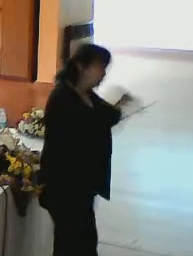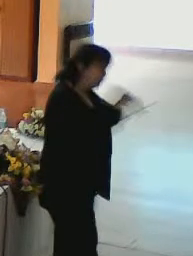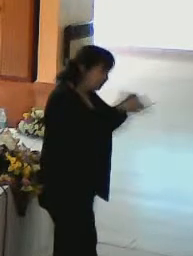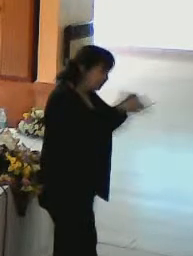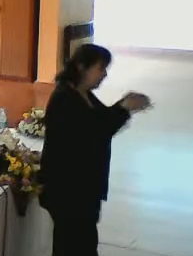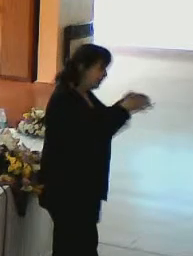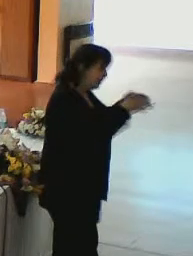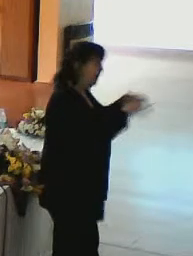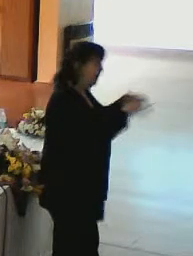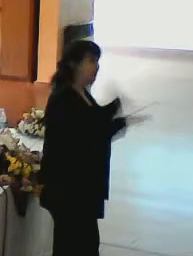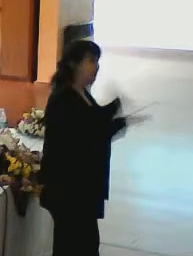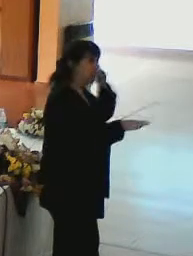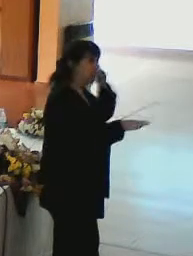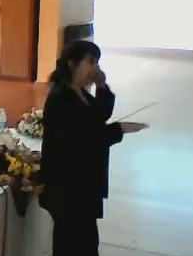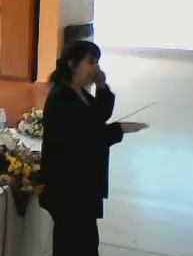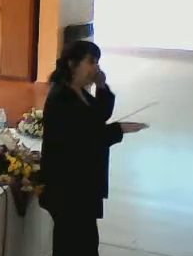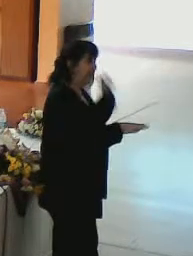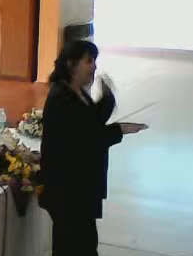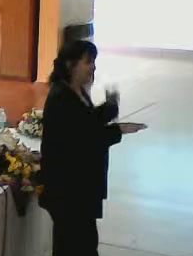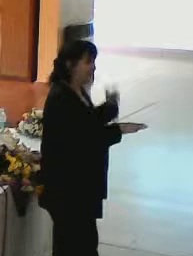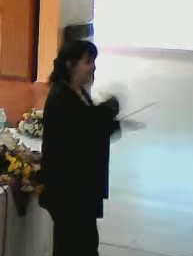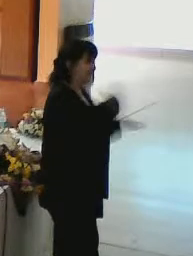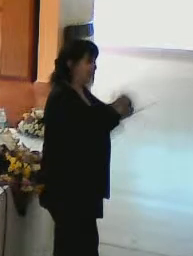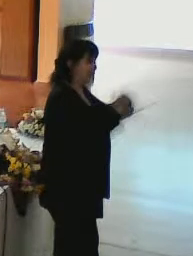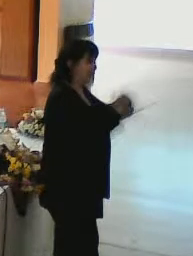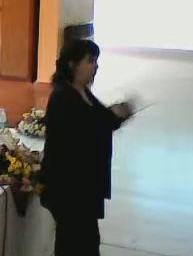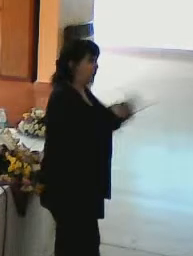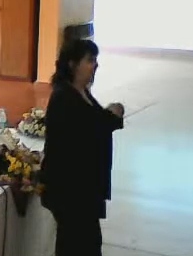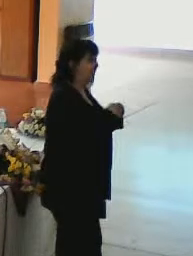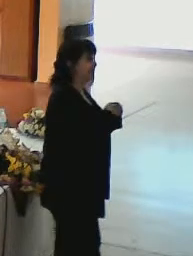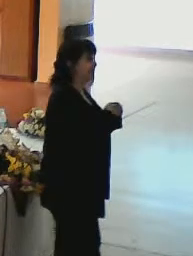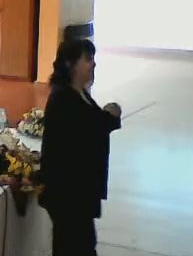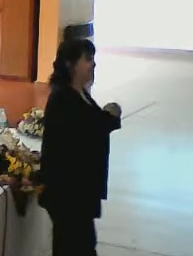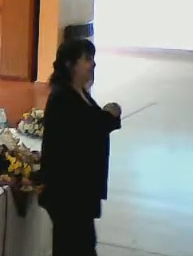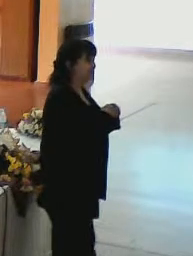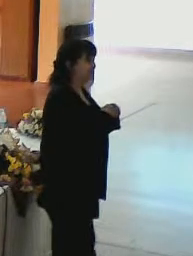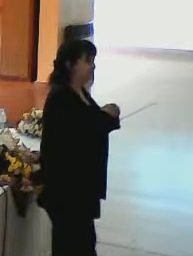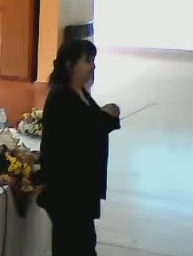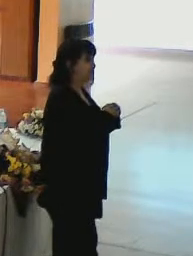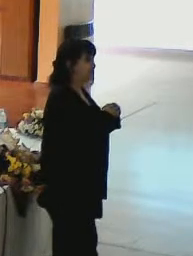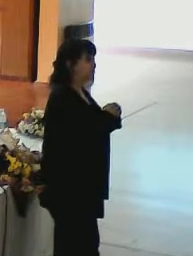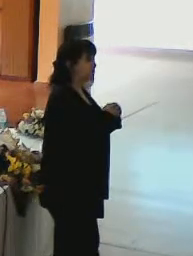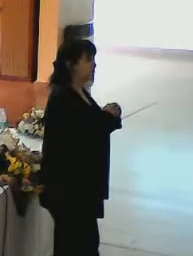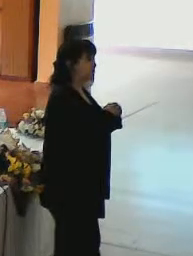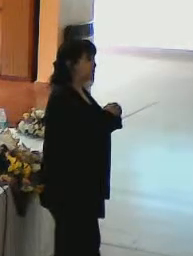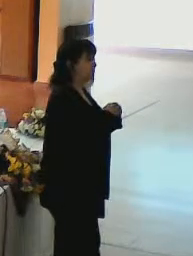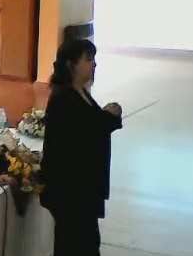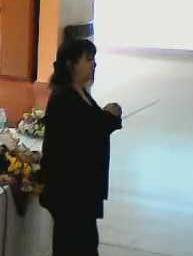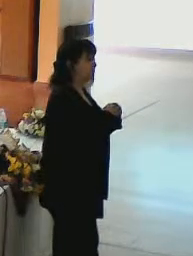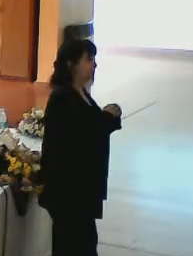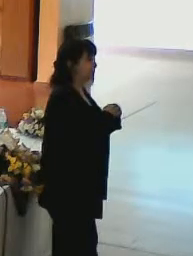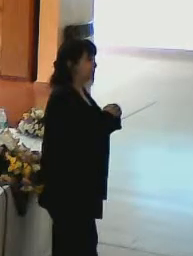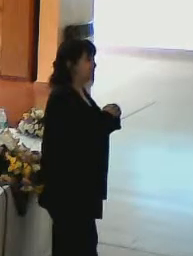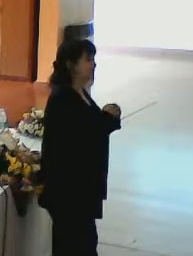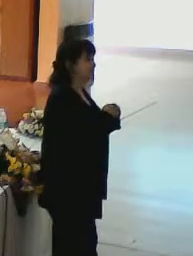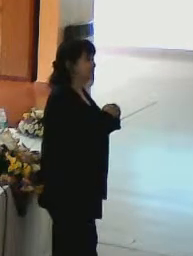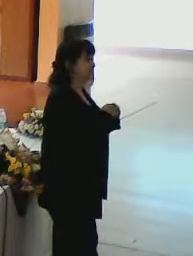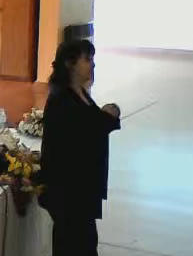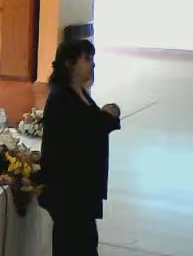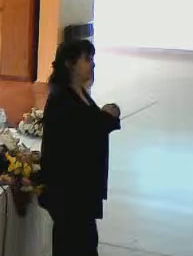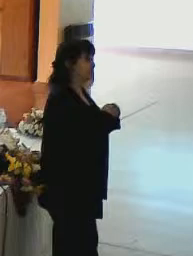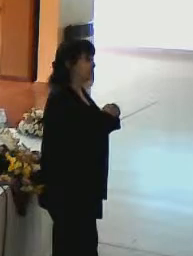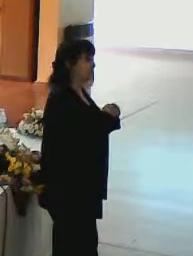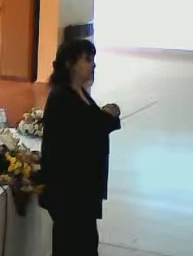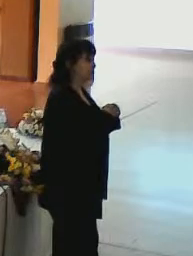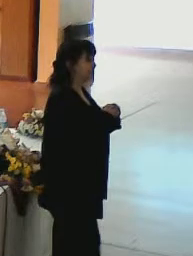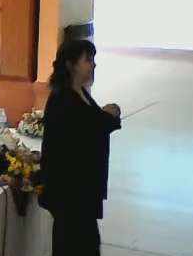los chicos aprenden a regular su conducta y a que su desarrollo coincida